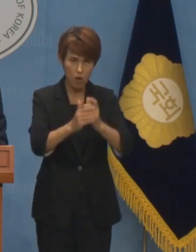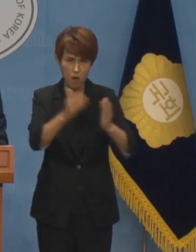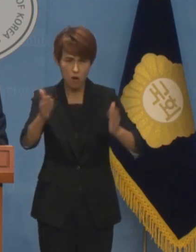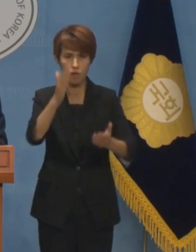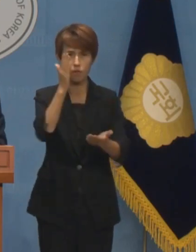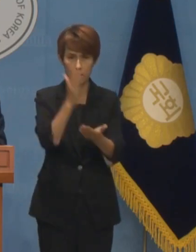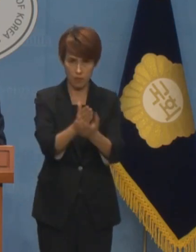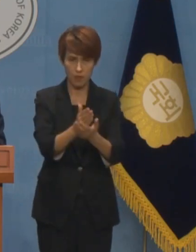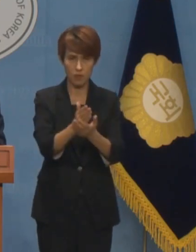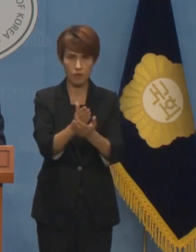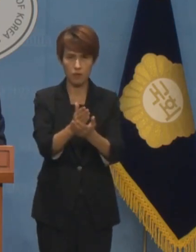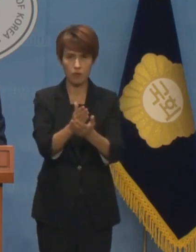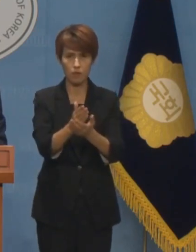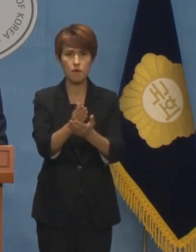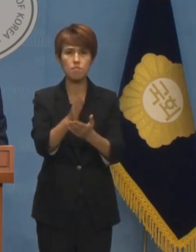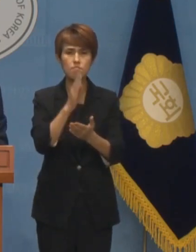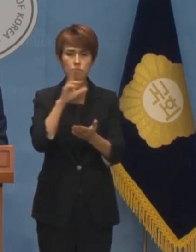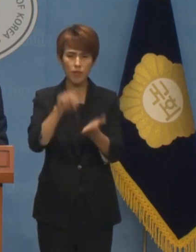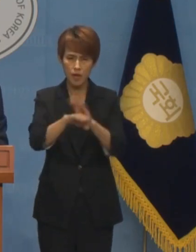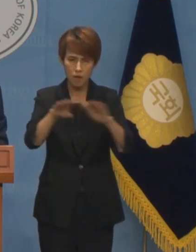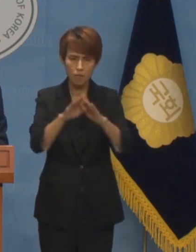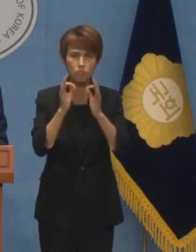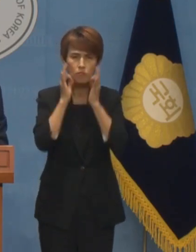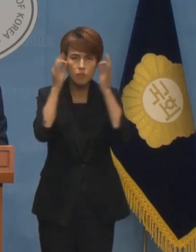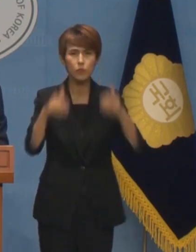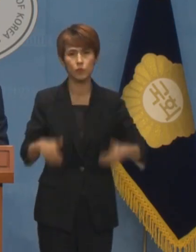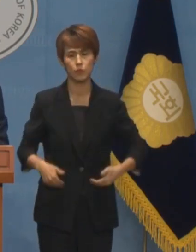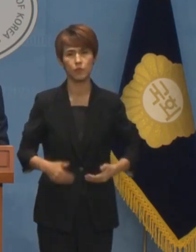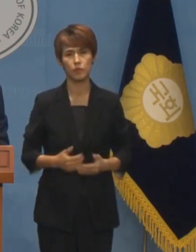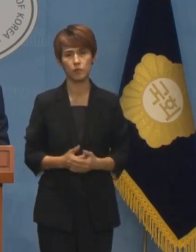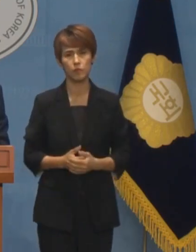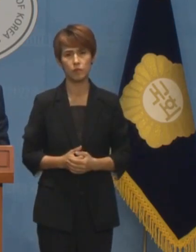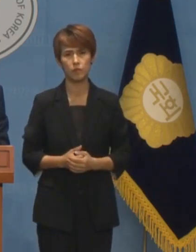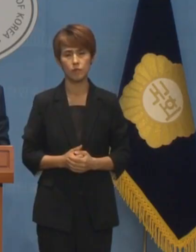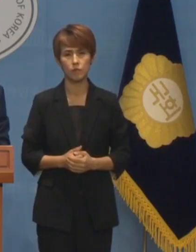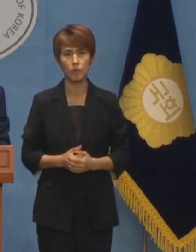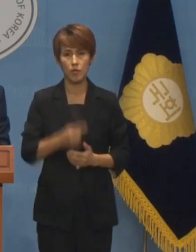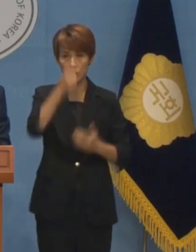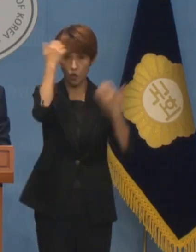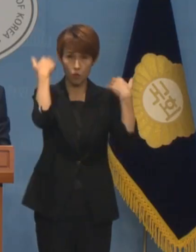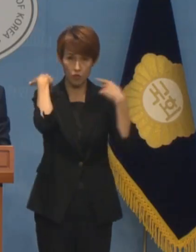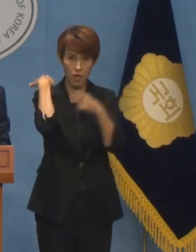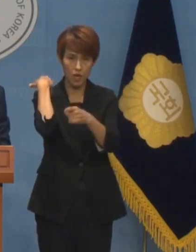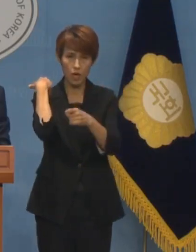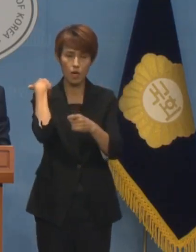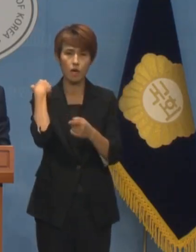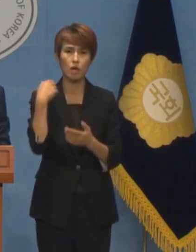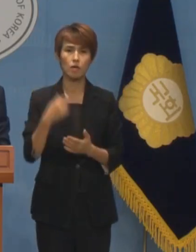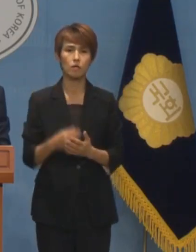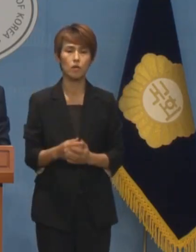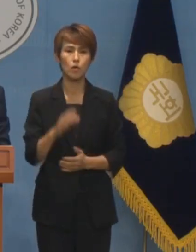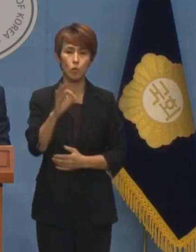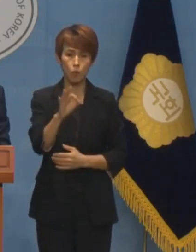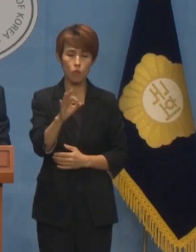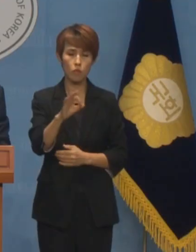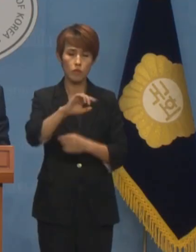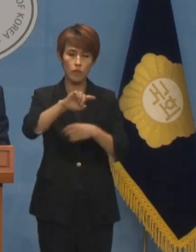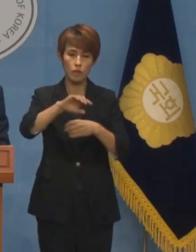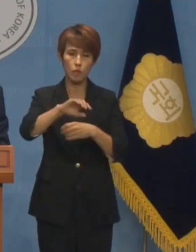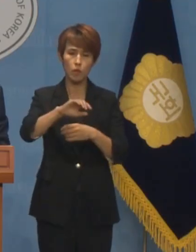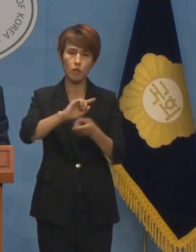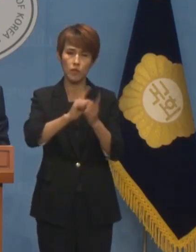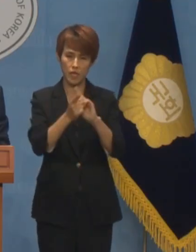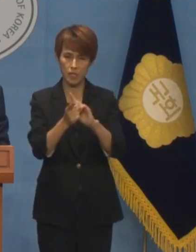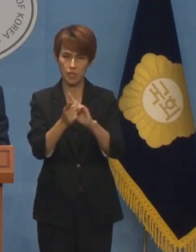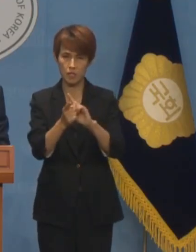하는 실질적 대책을 마련해야 합니다. 정부가 정산자금을 대지급한 후 Q10